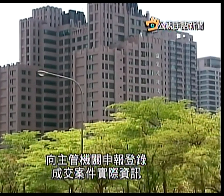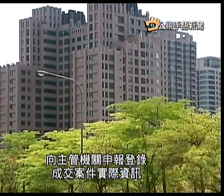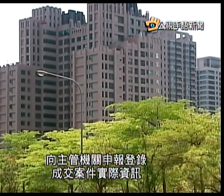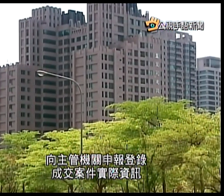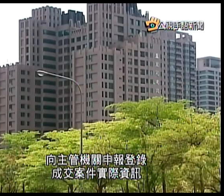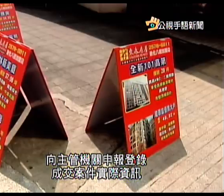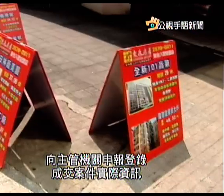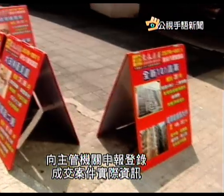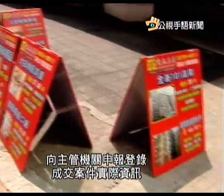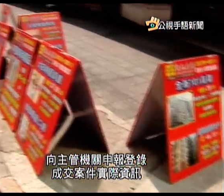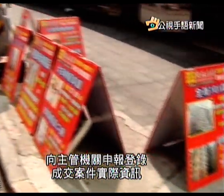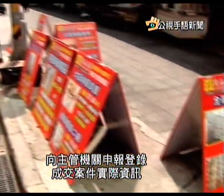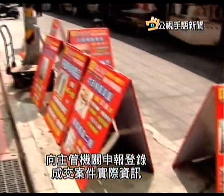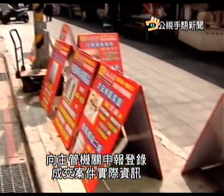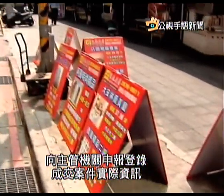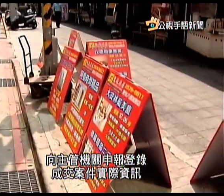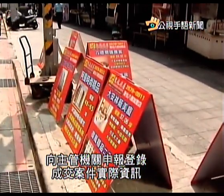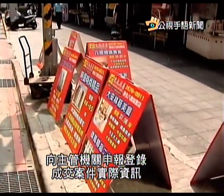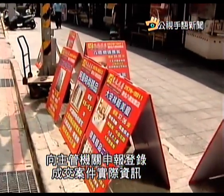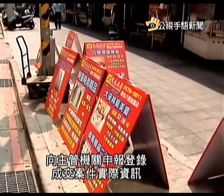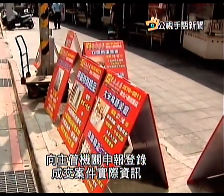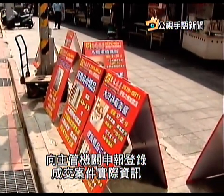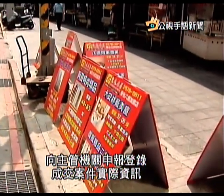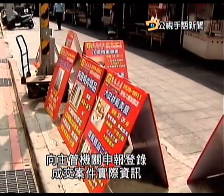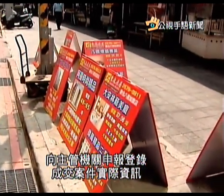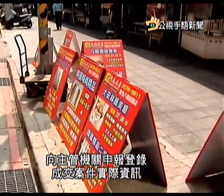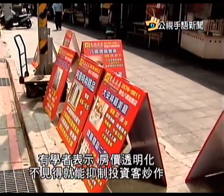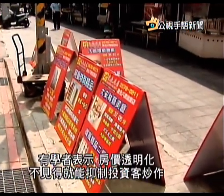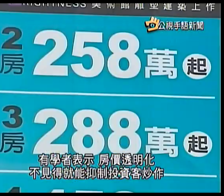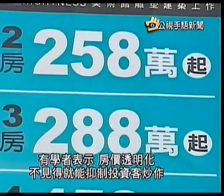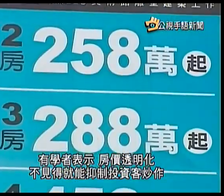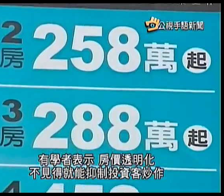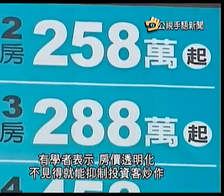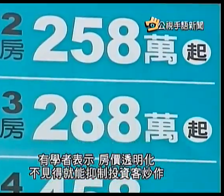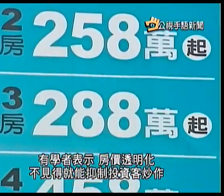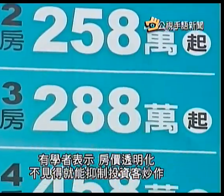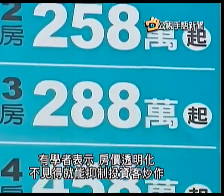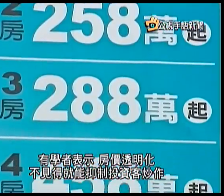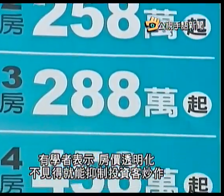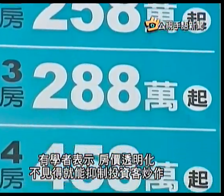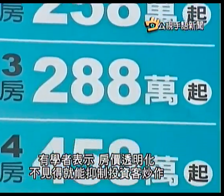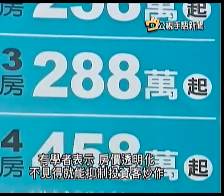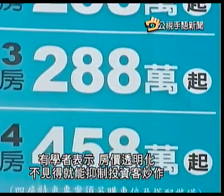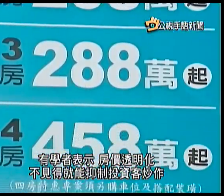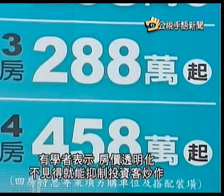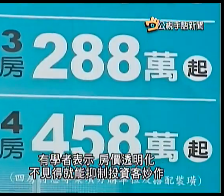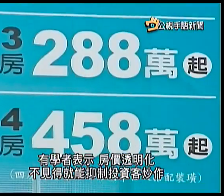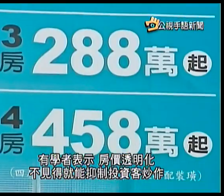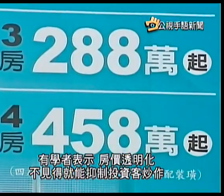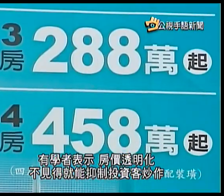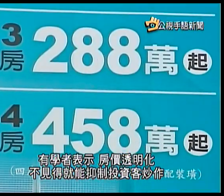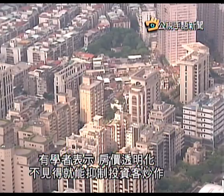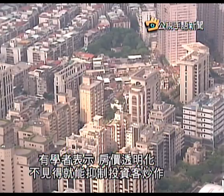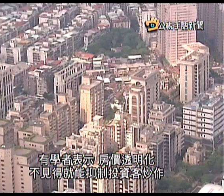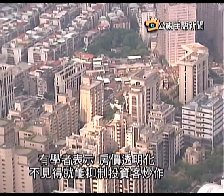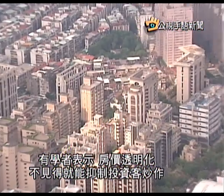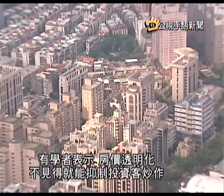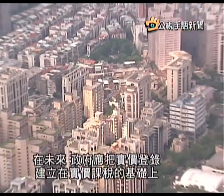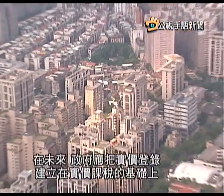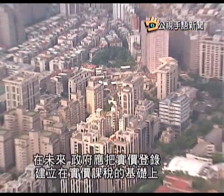管机关申报登录成交案件实际资讯。有学者就认为，房价透明化不见得就能抑制投资客炒作，在未来政